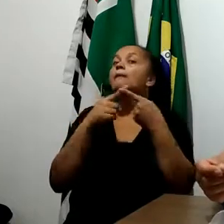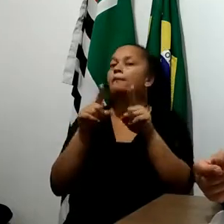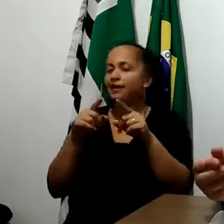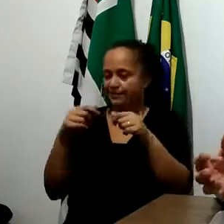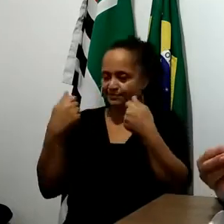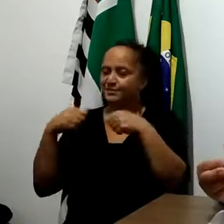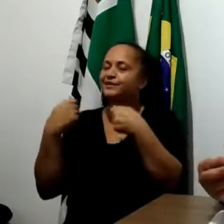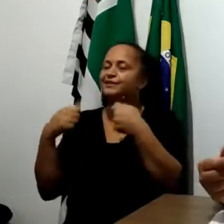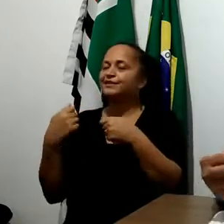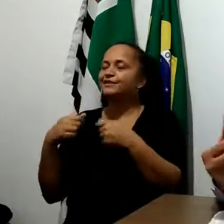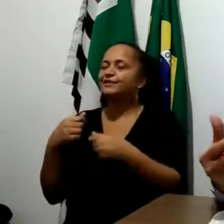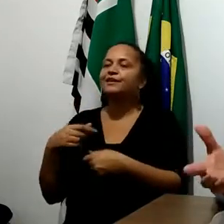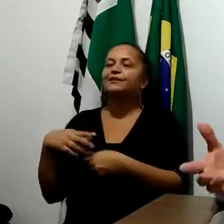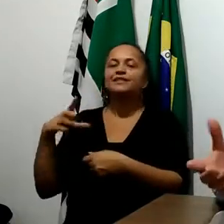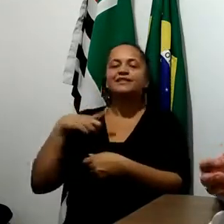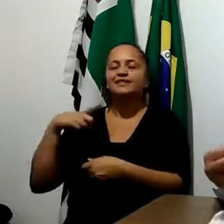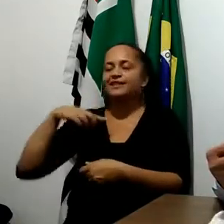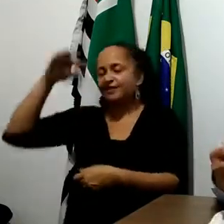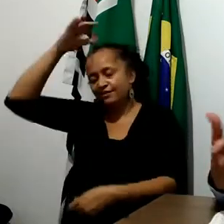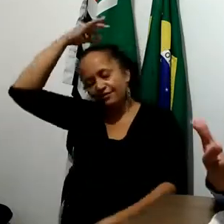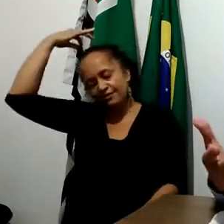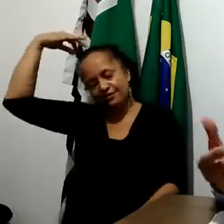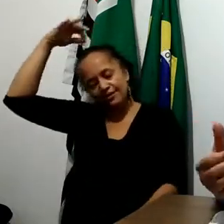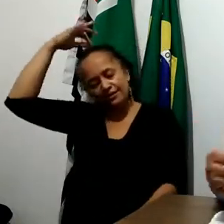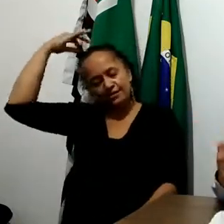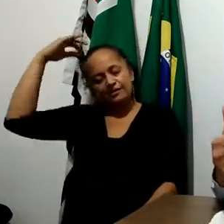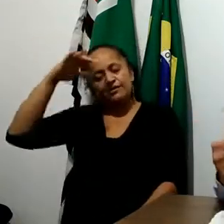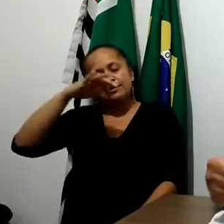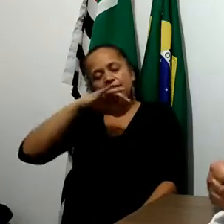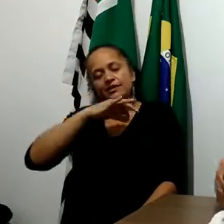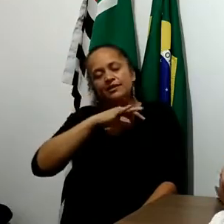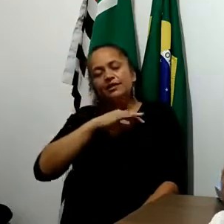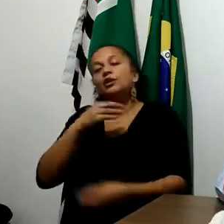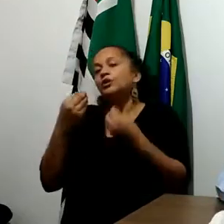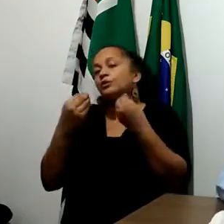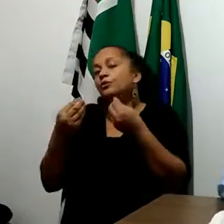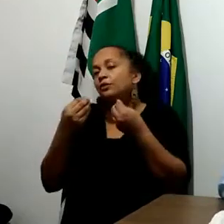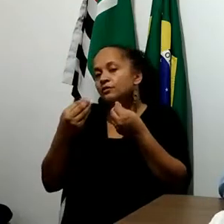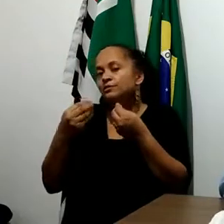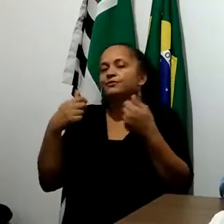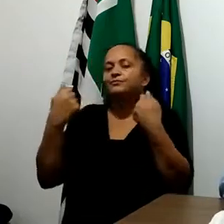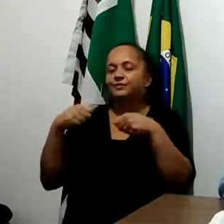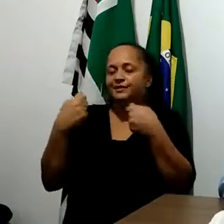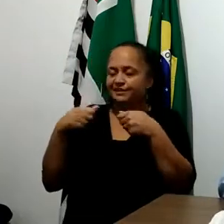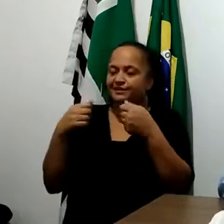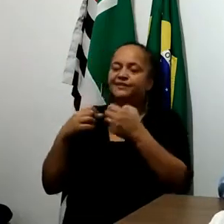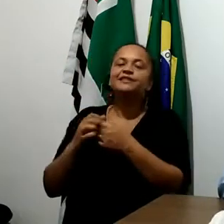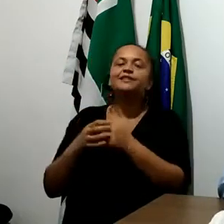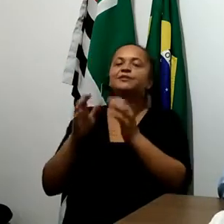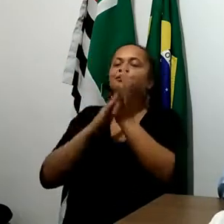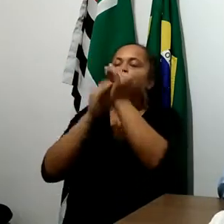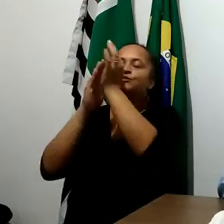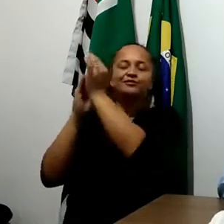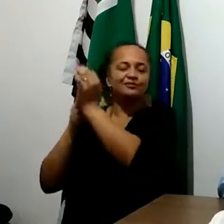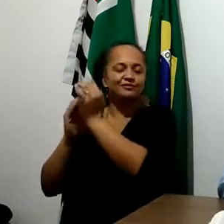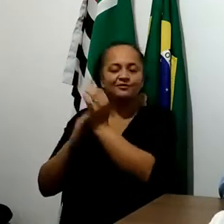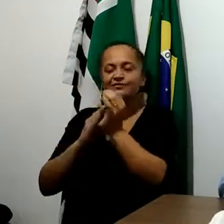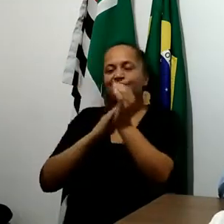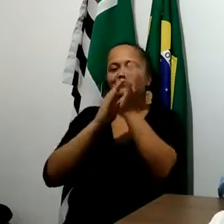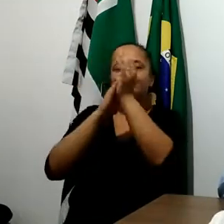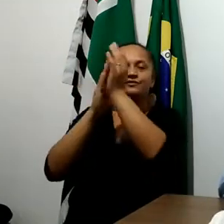faz isso: falando entre vós, ou falando entre nós, com salmos, entoando e louvando de coração ao Senhor com